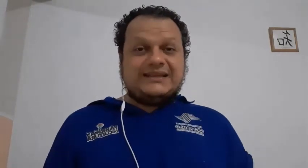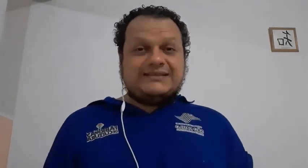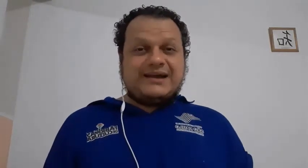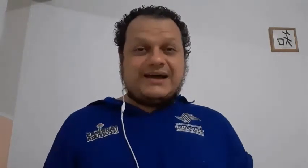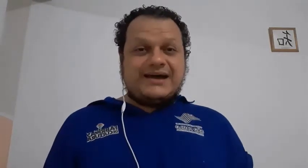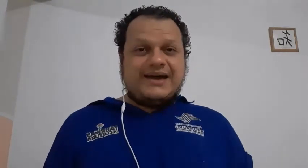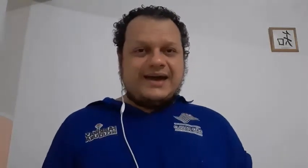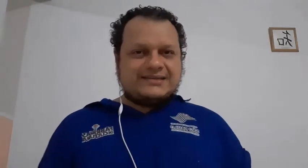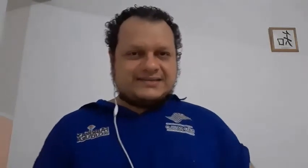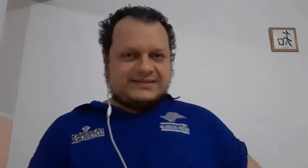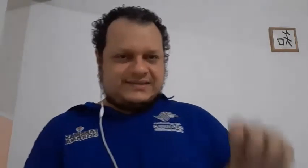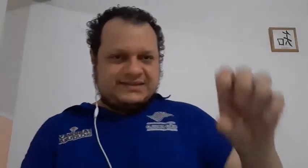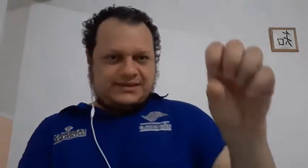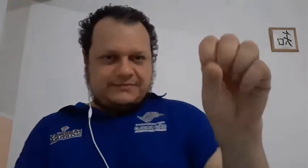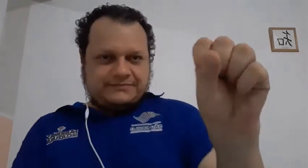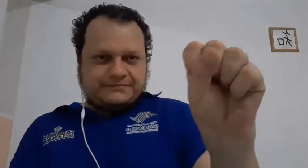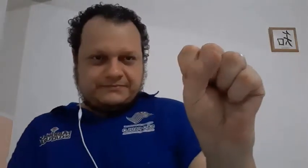Letra S.